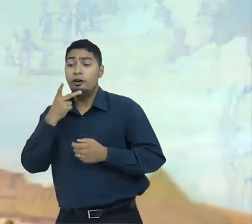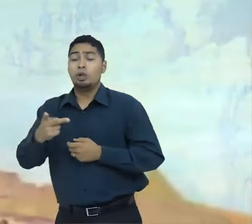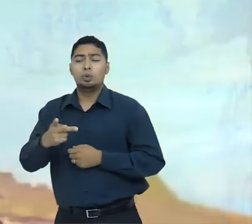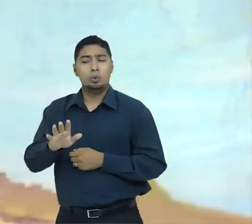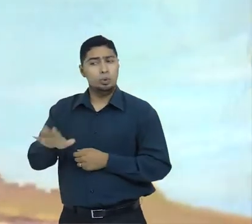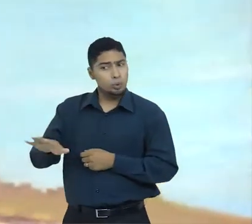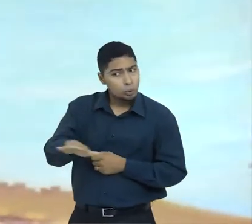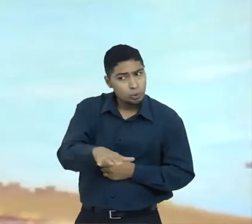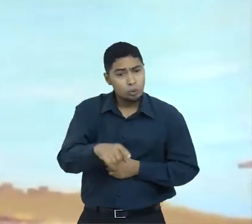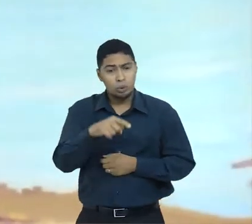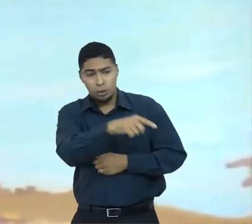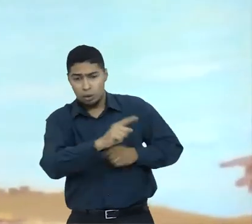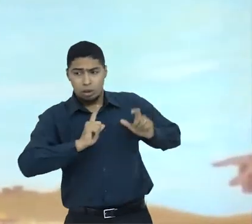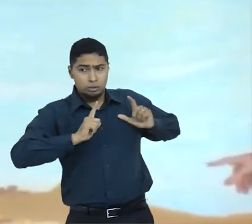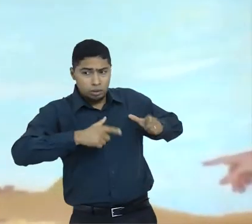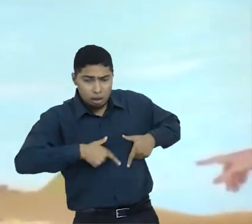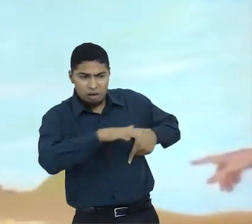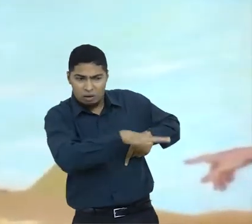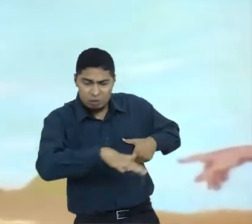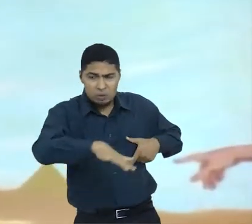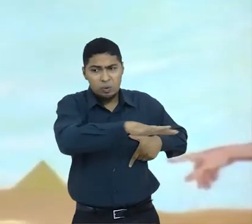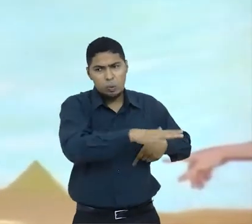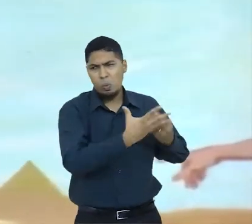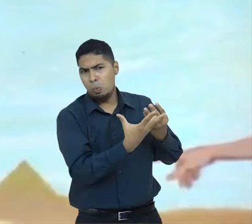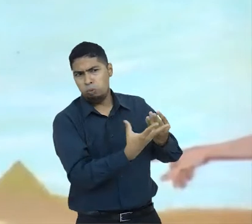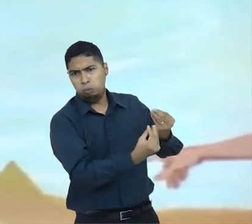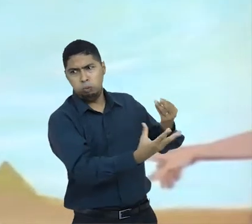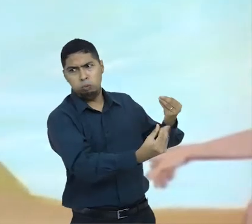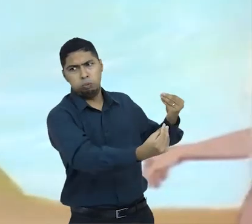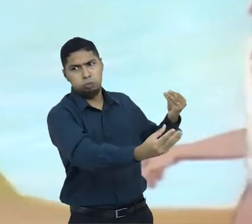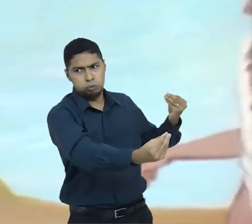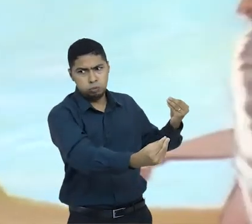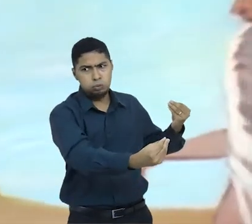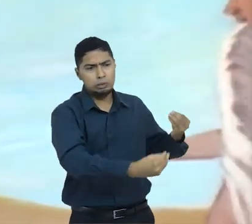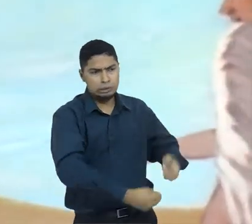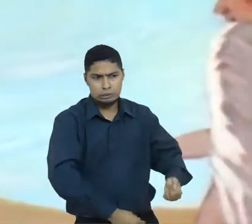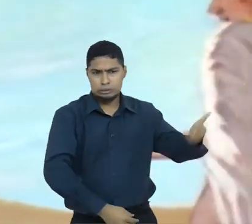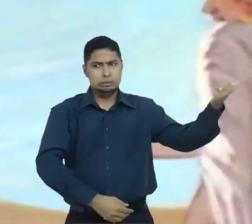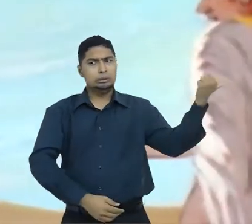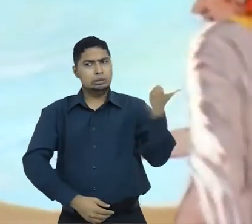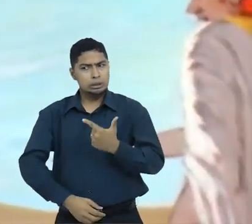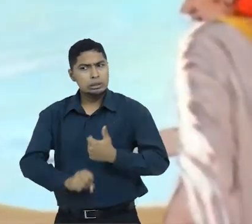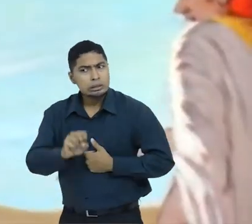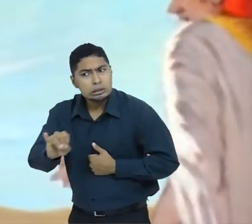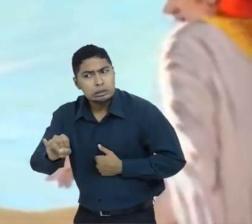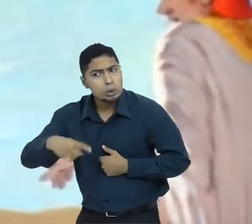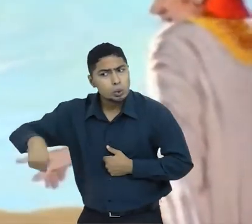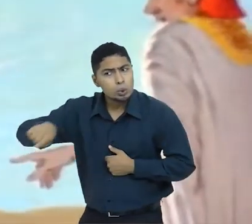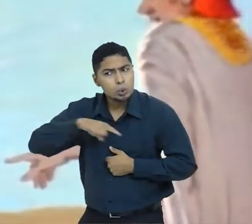Ele disse ao seu povo: olhem, os filhos de Israel, esses hebreus, são mais numerosos do que nós. Se